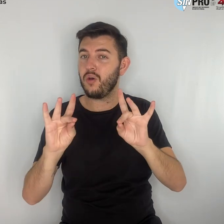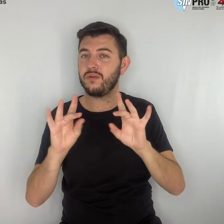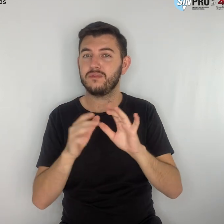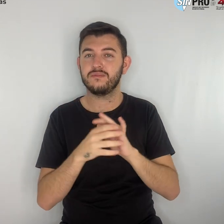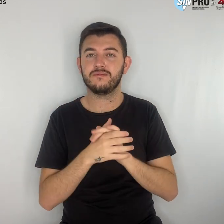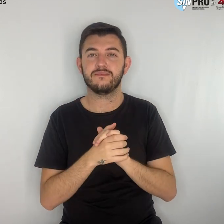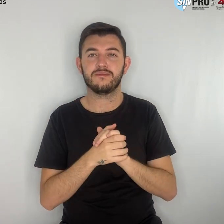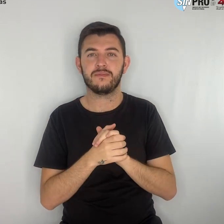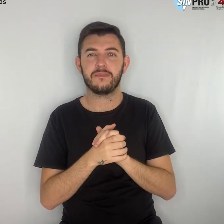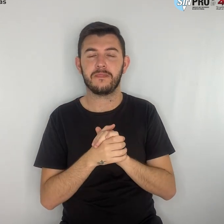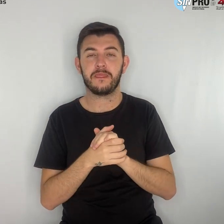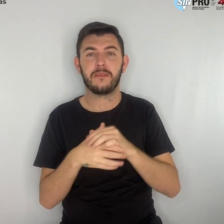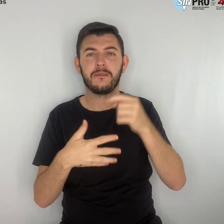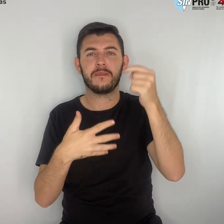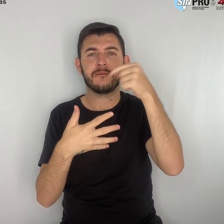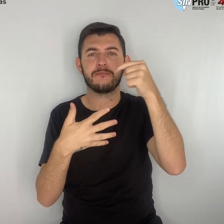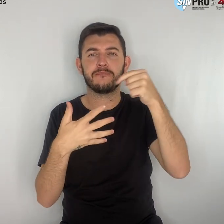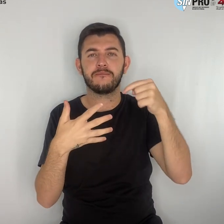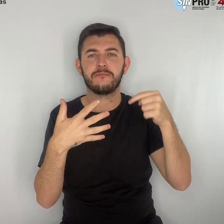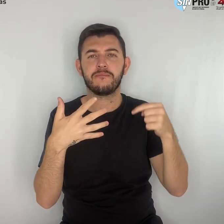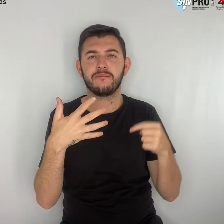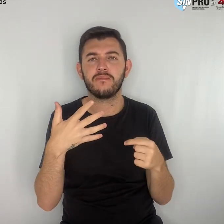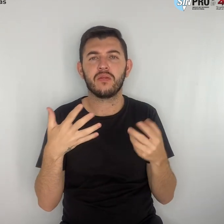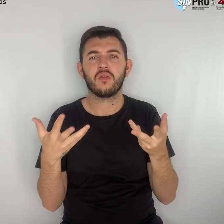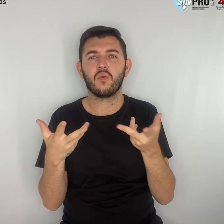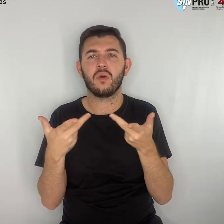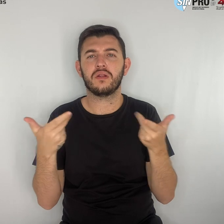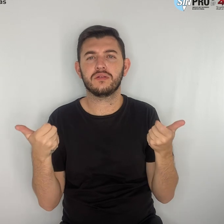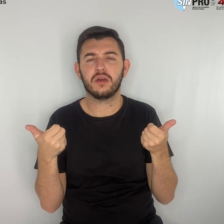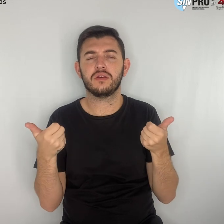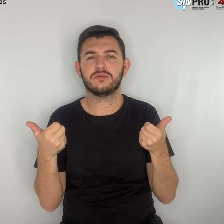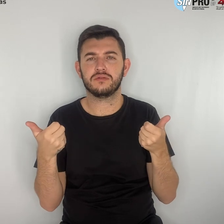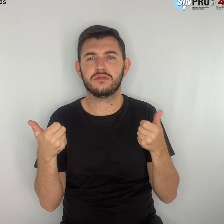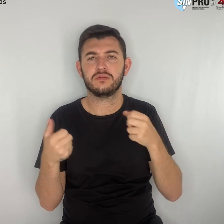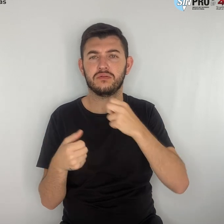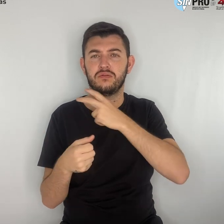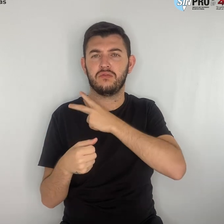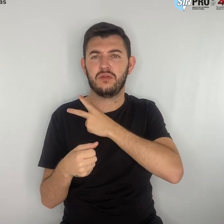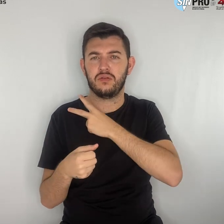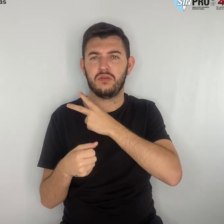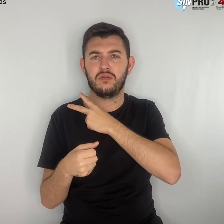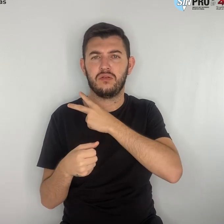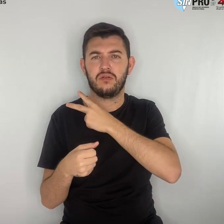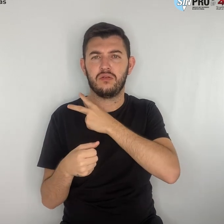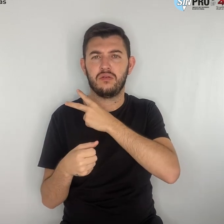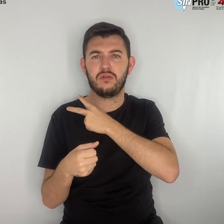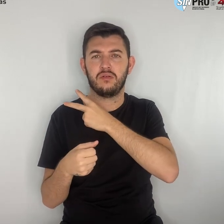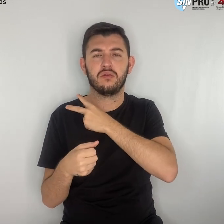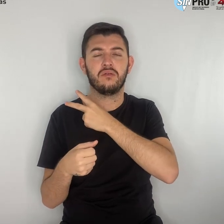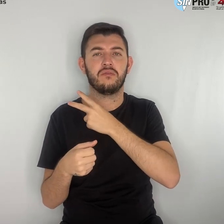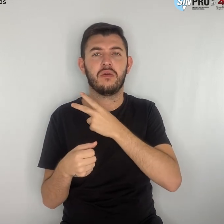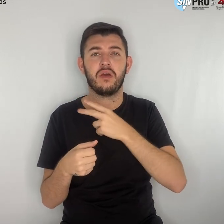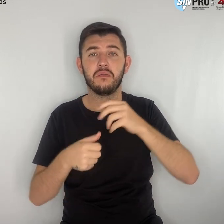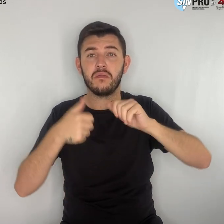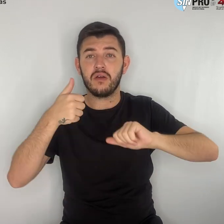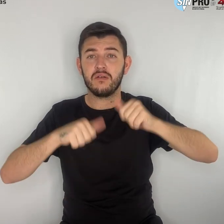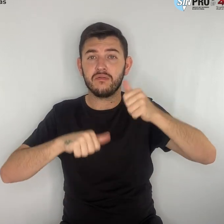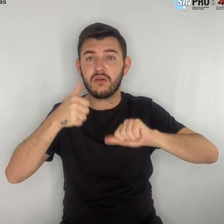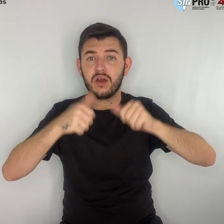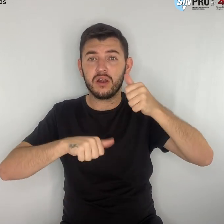indicadores de qualidade do ensino médio não são suficientes para a avaliação institucional.